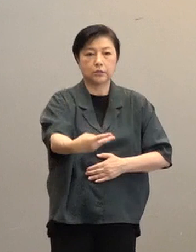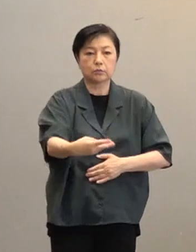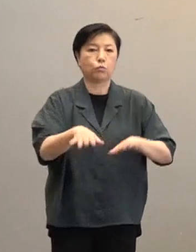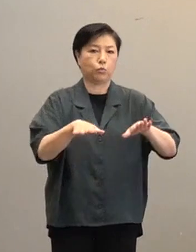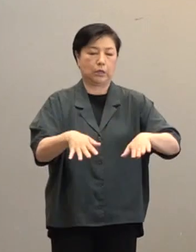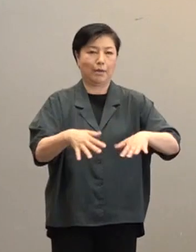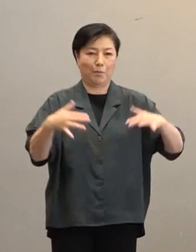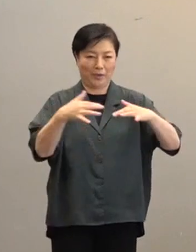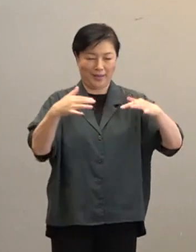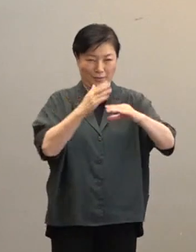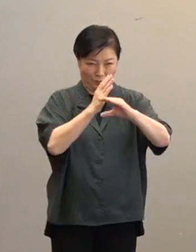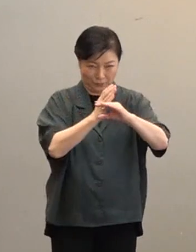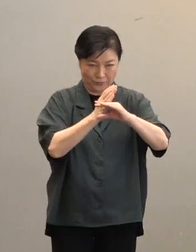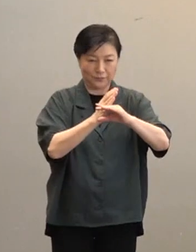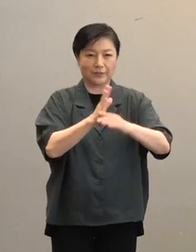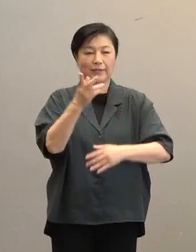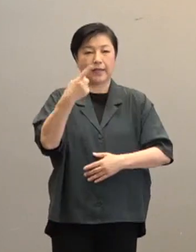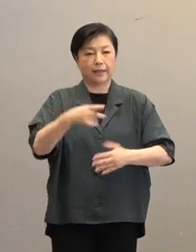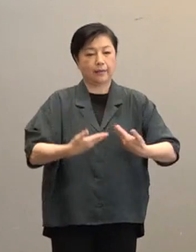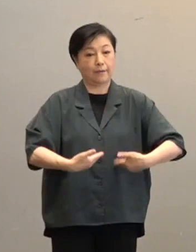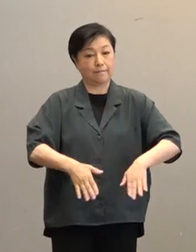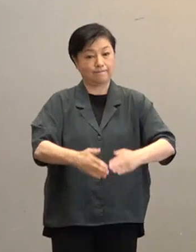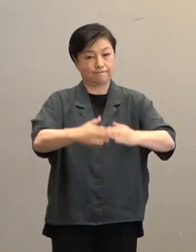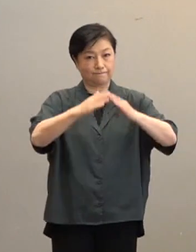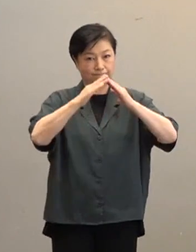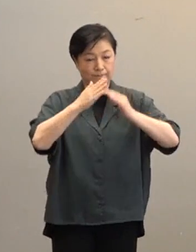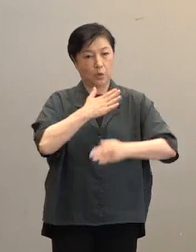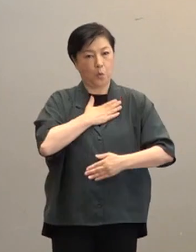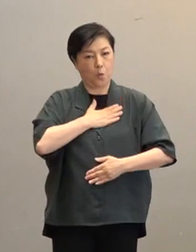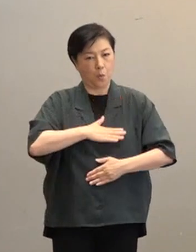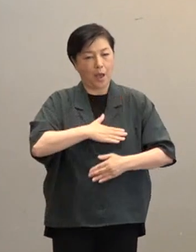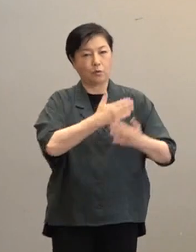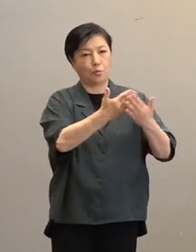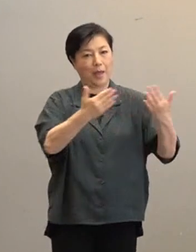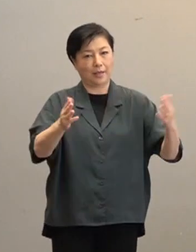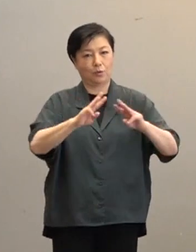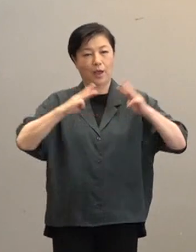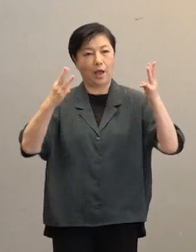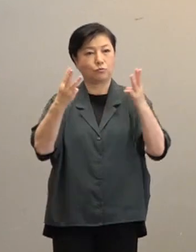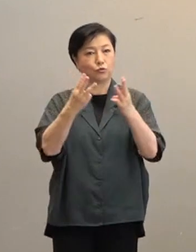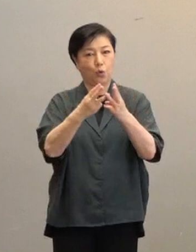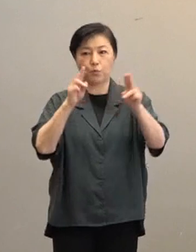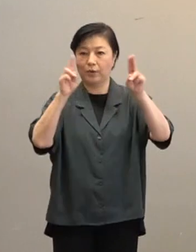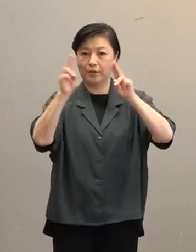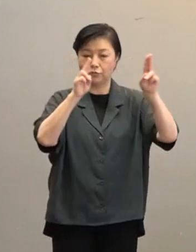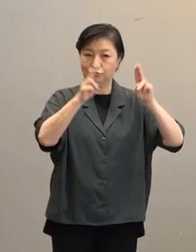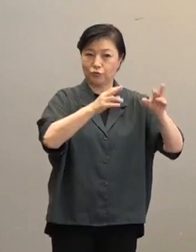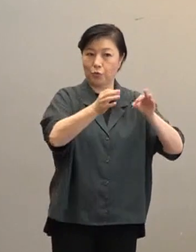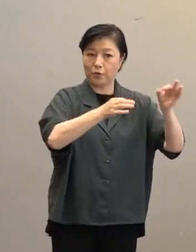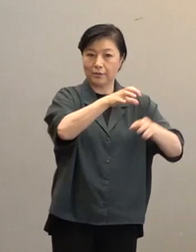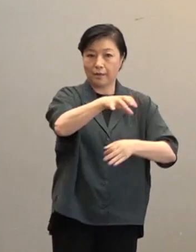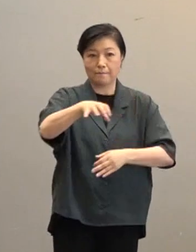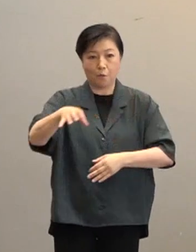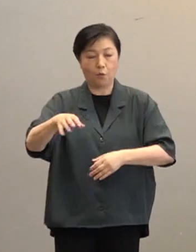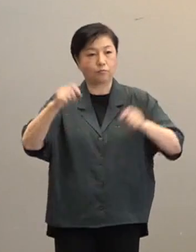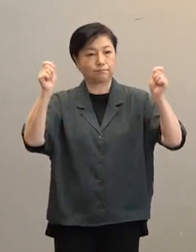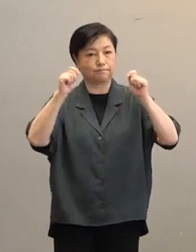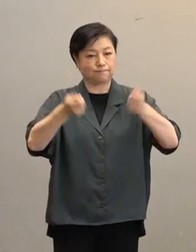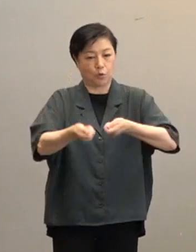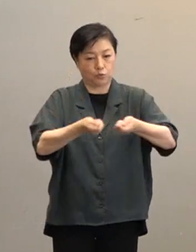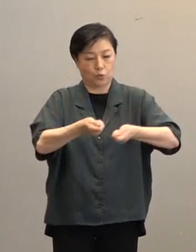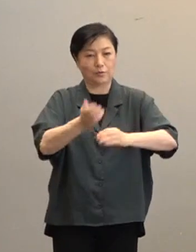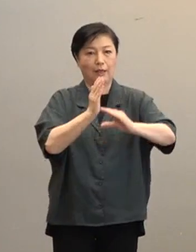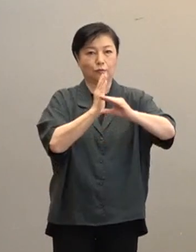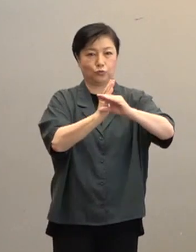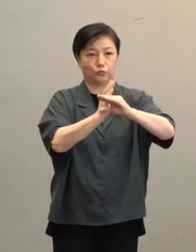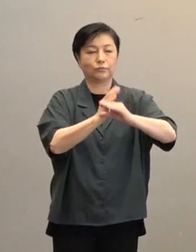現在検討中であり、県の成り立ちが分かるパネル展示やワークショップを各企業の店舗で行うイベントなどを調整中であります